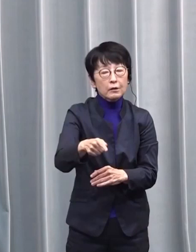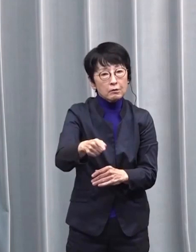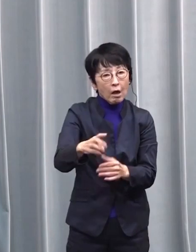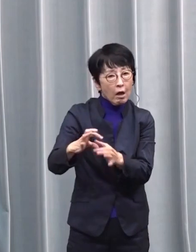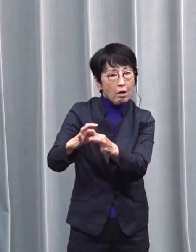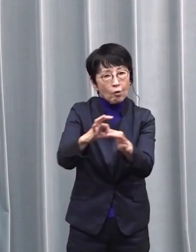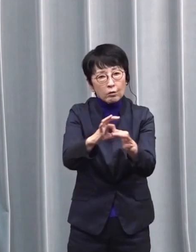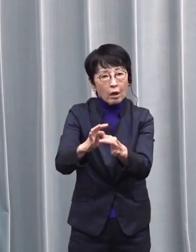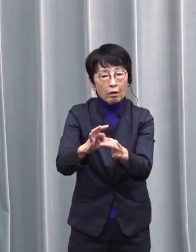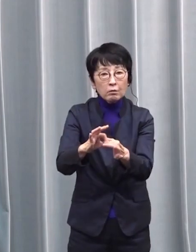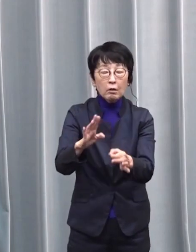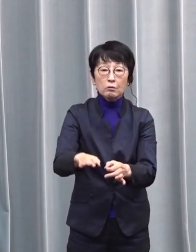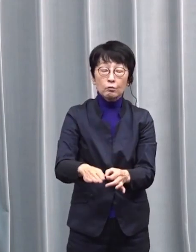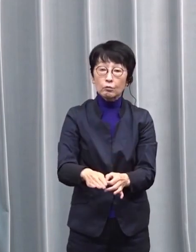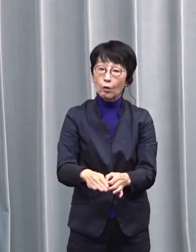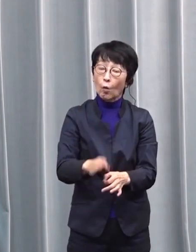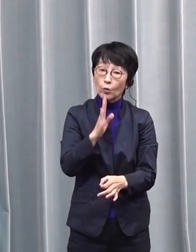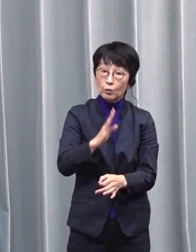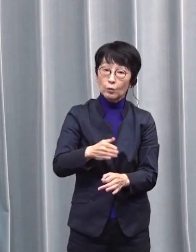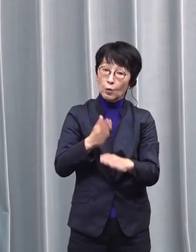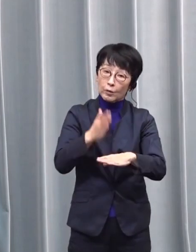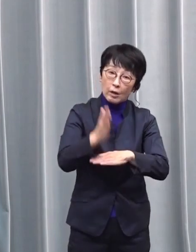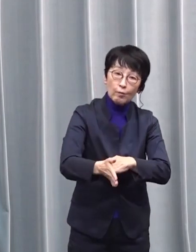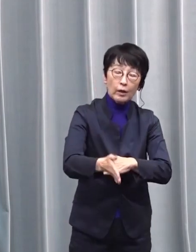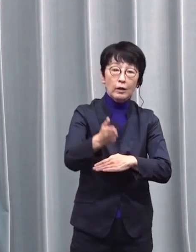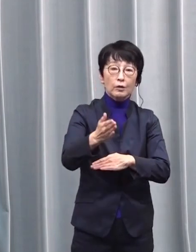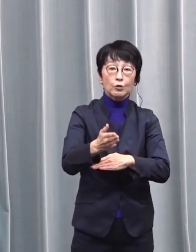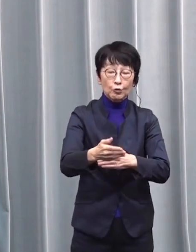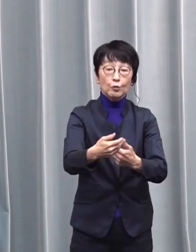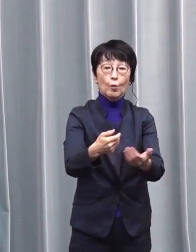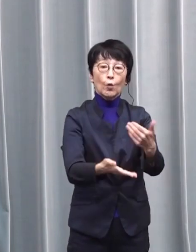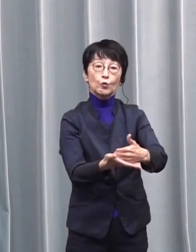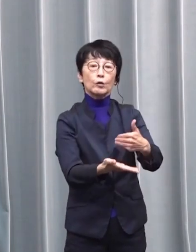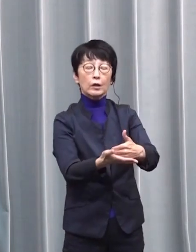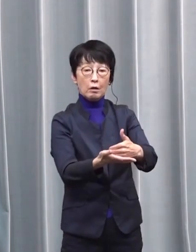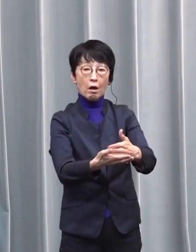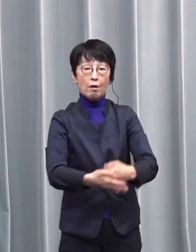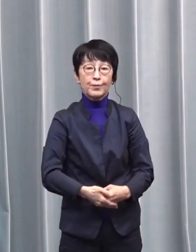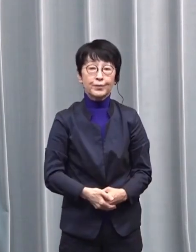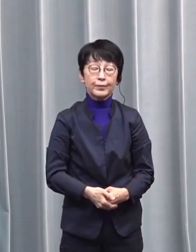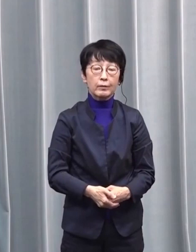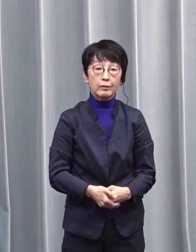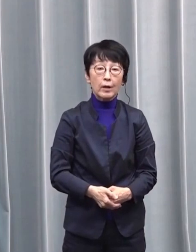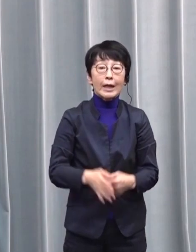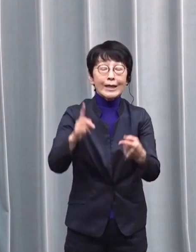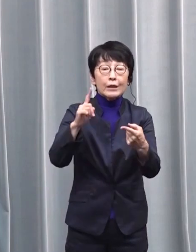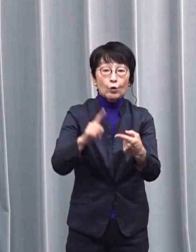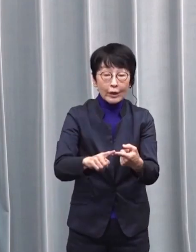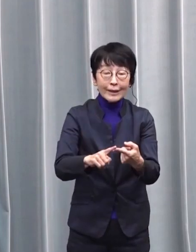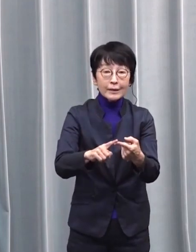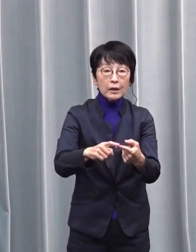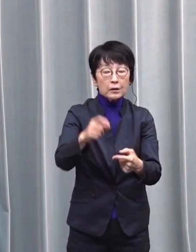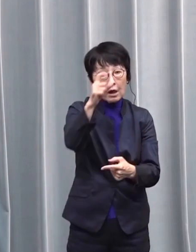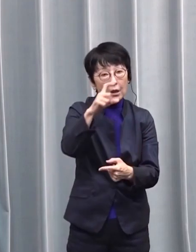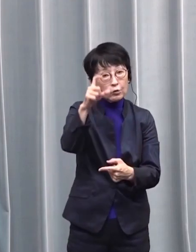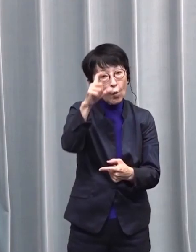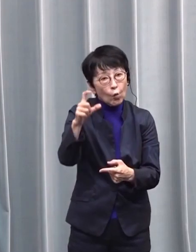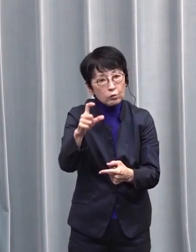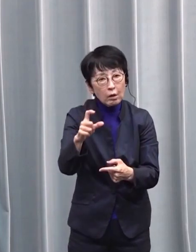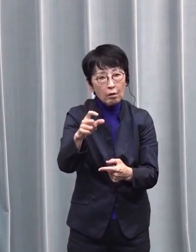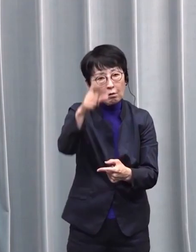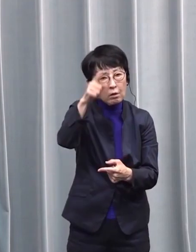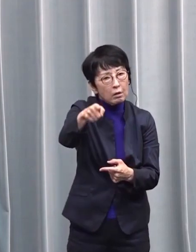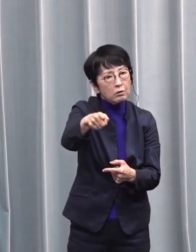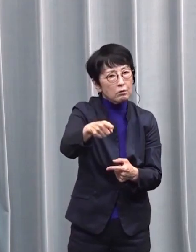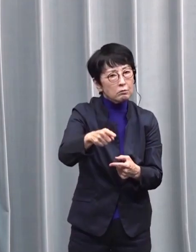たとすればとんでもない話じゃないかというお話もされてました。こういうことを含めて適切な捜査が果たして警察がしたんで